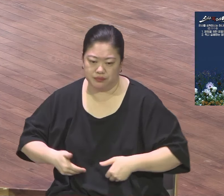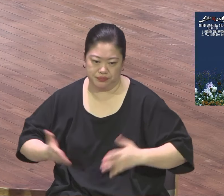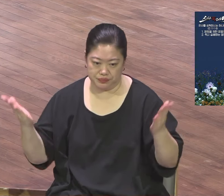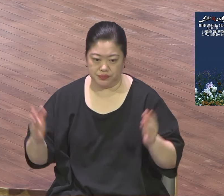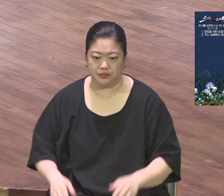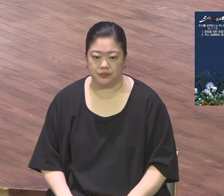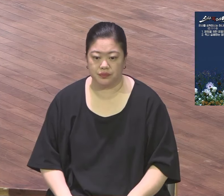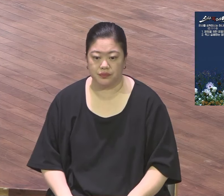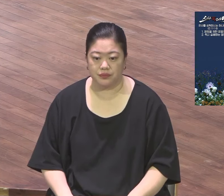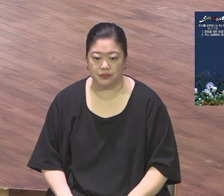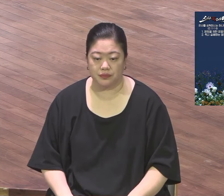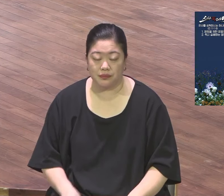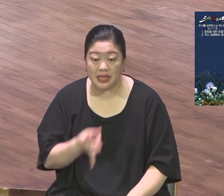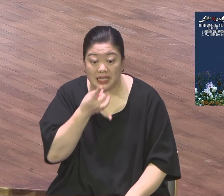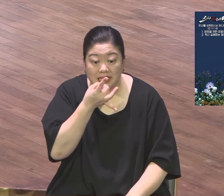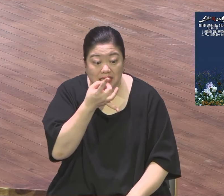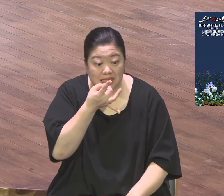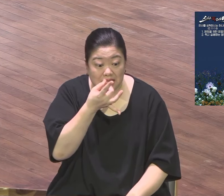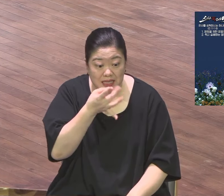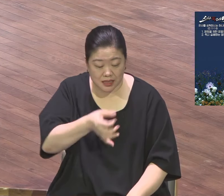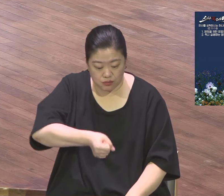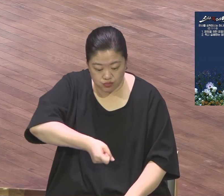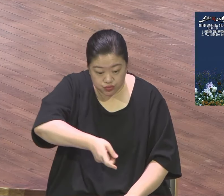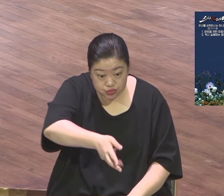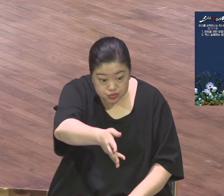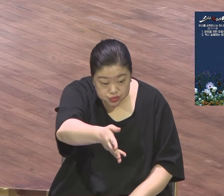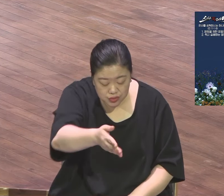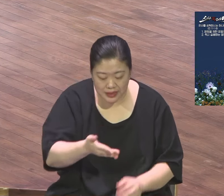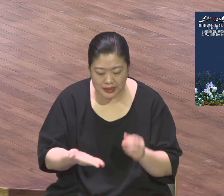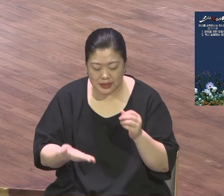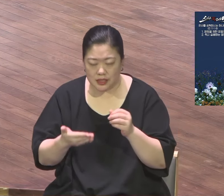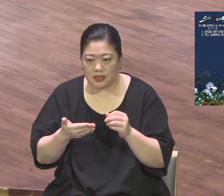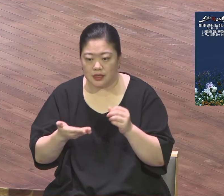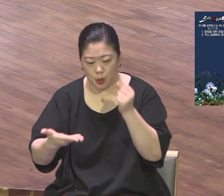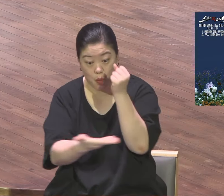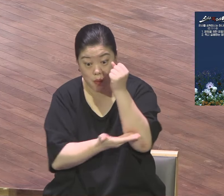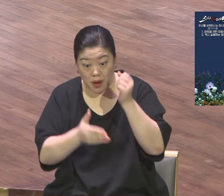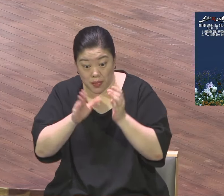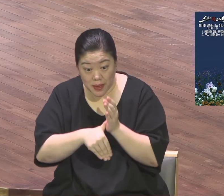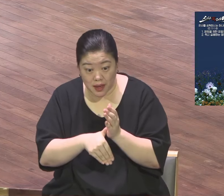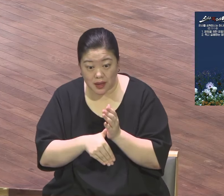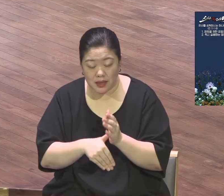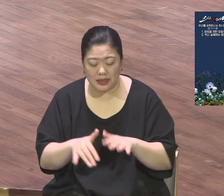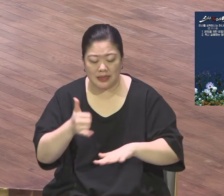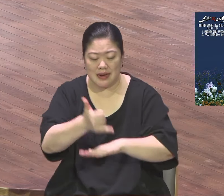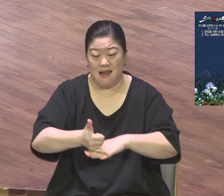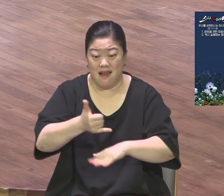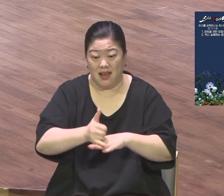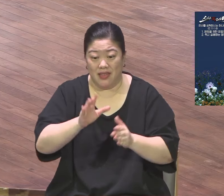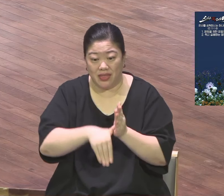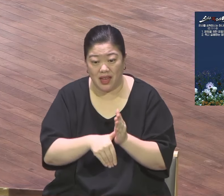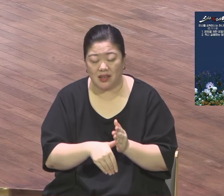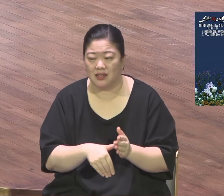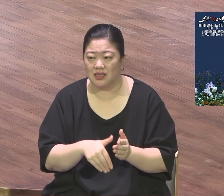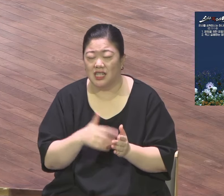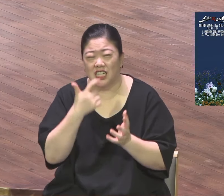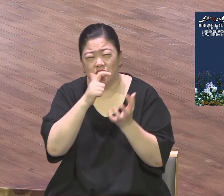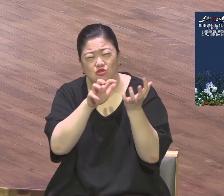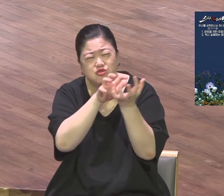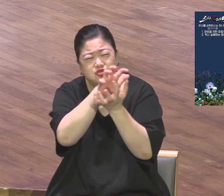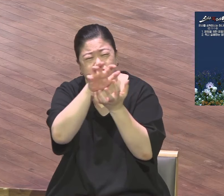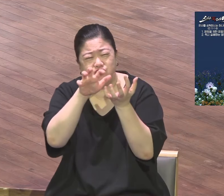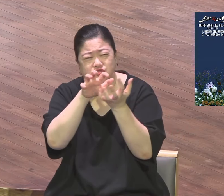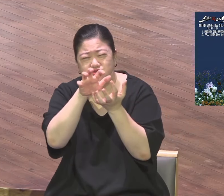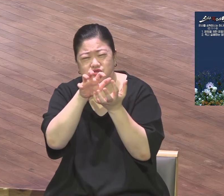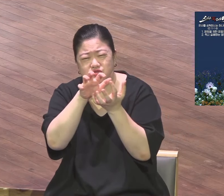자는 거두지 아니하리라. 이 말은요, 농부가 바람 탓을 하고 날씨 탓을 하고